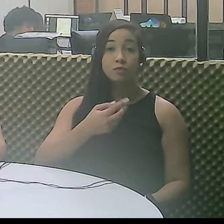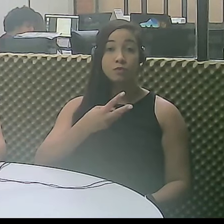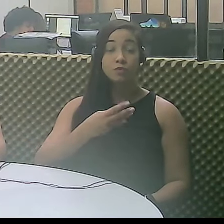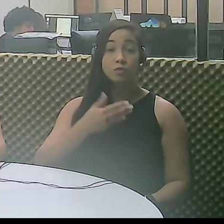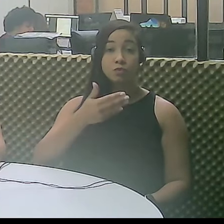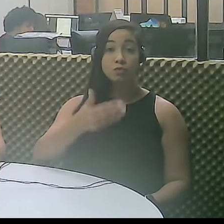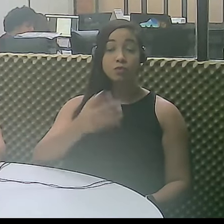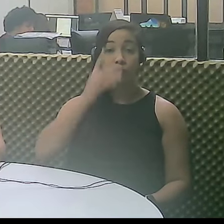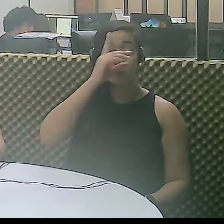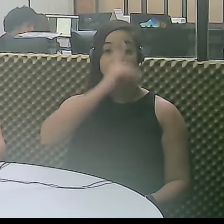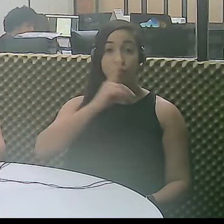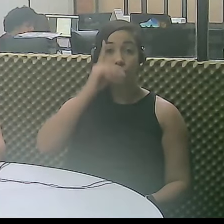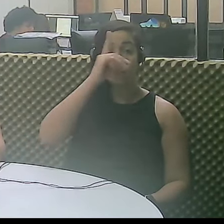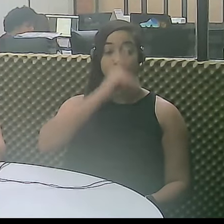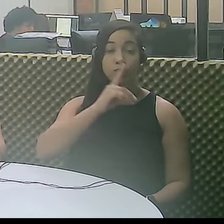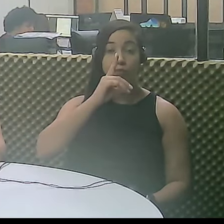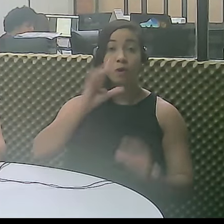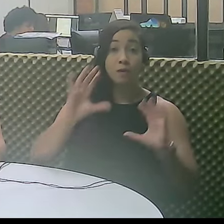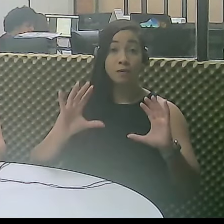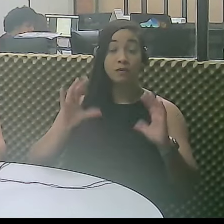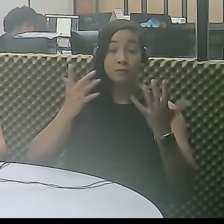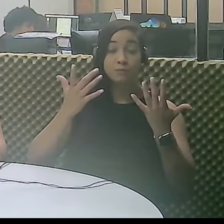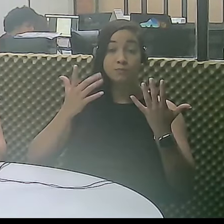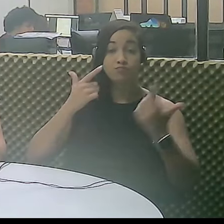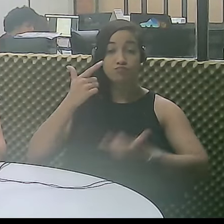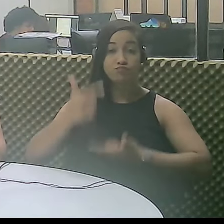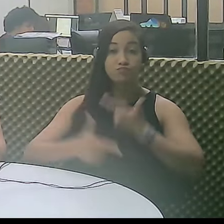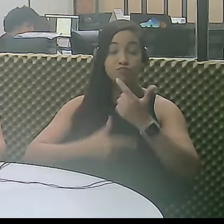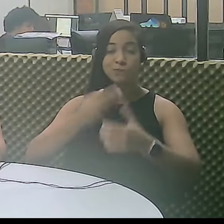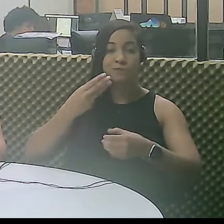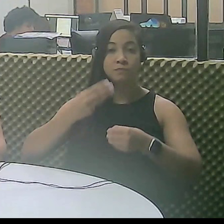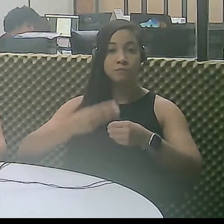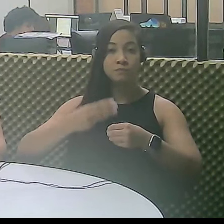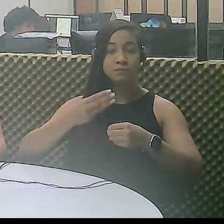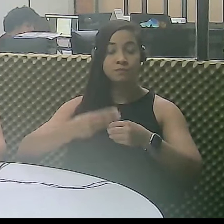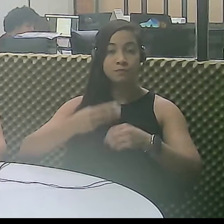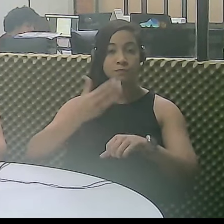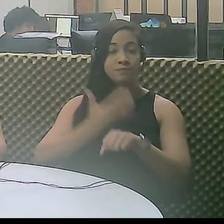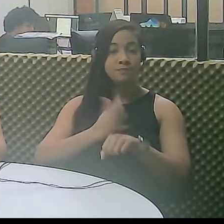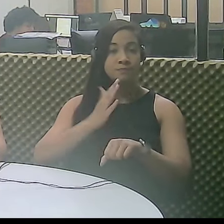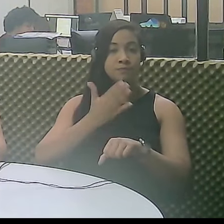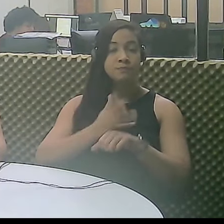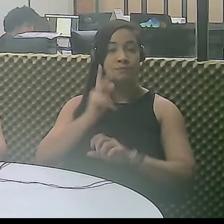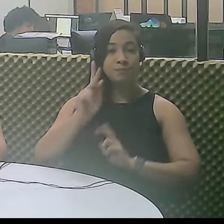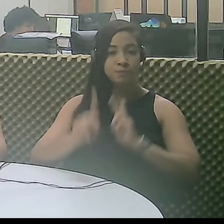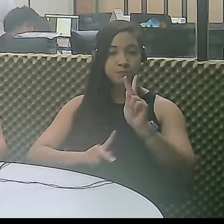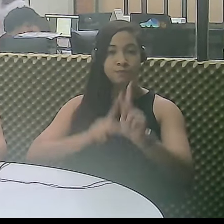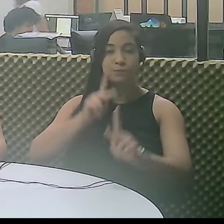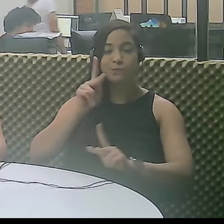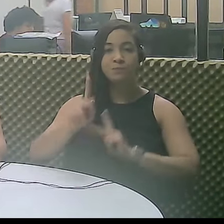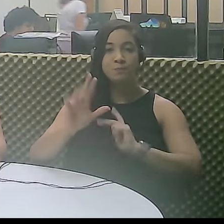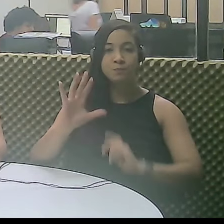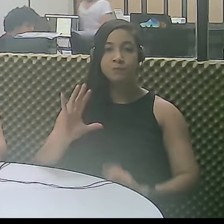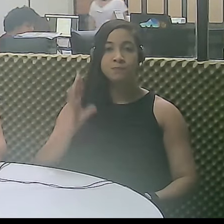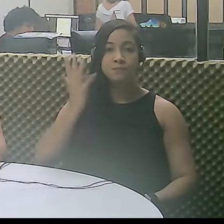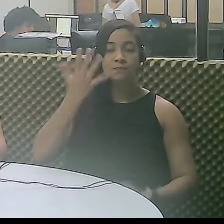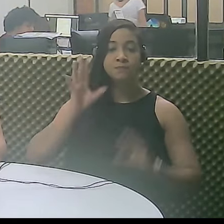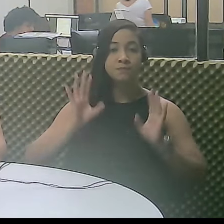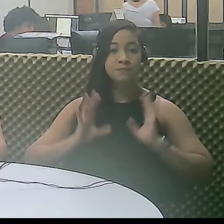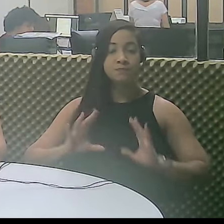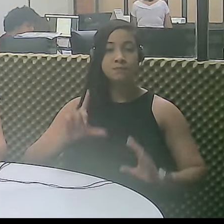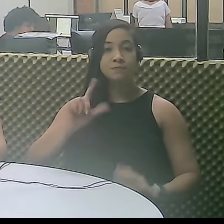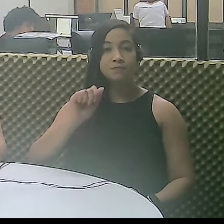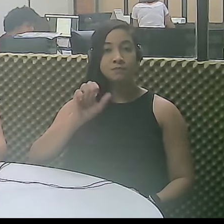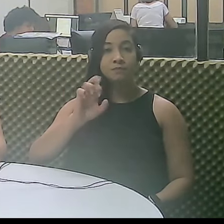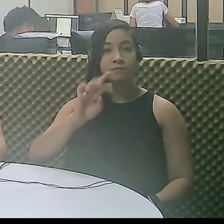próximo domingo. Dessa vez, o evento que leva serviços municipais e atividades à população será realizado na Praça